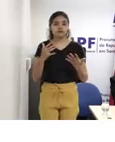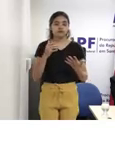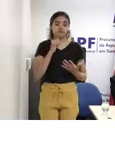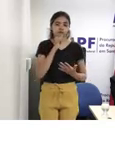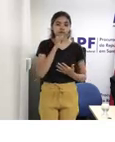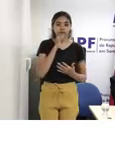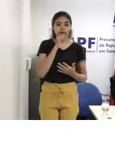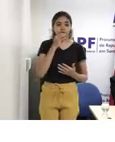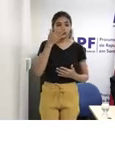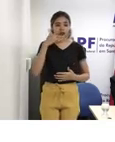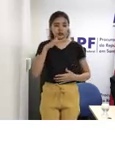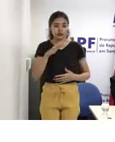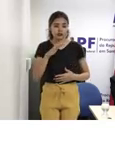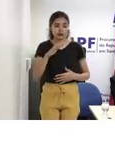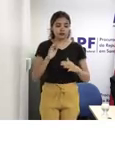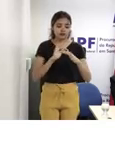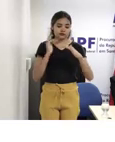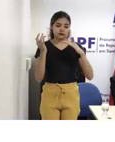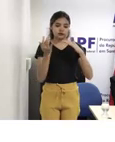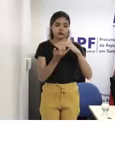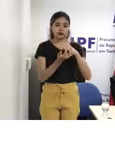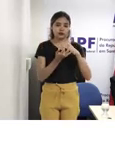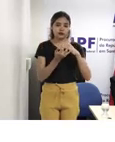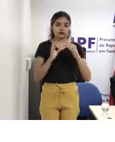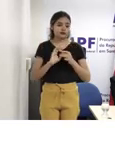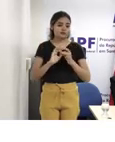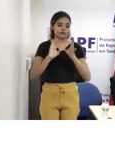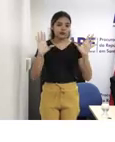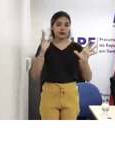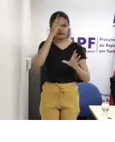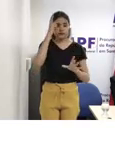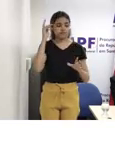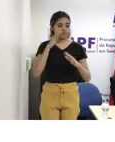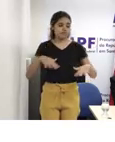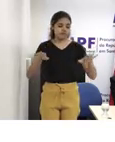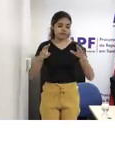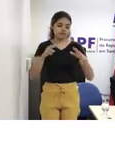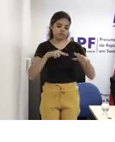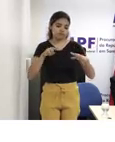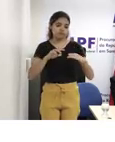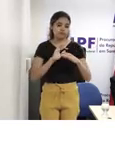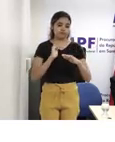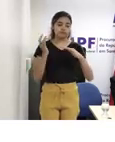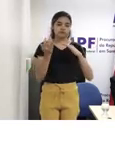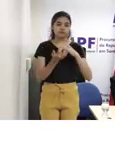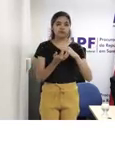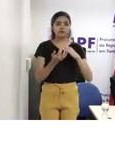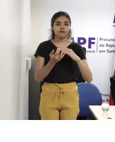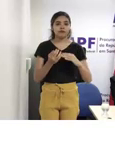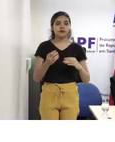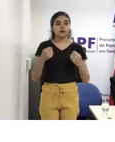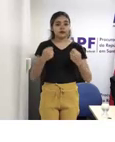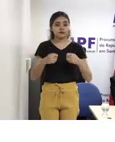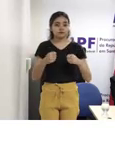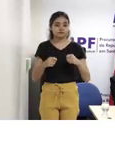aberto fazer essa rede social com perfil fechado a educação tem que orientar também os pais os responsáveis